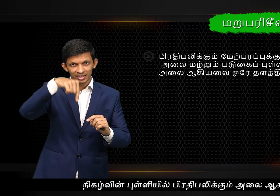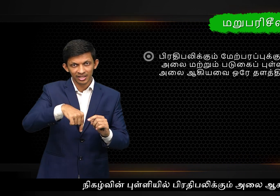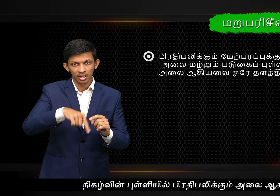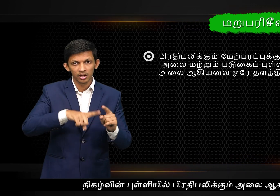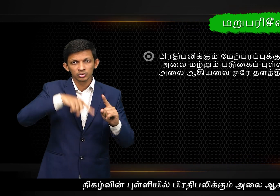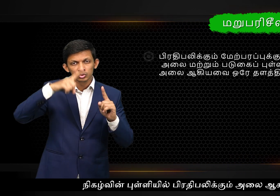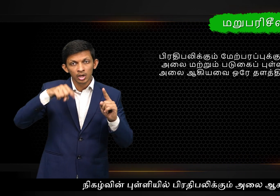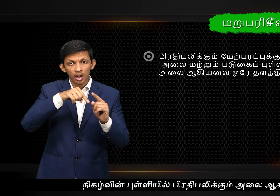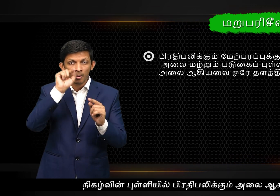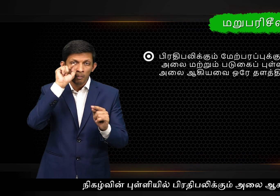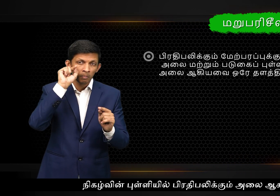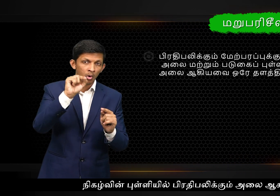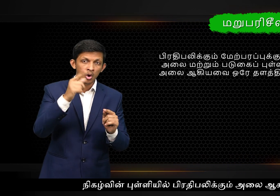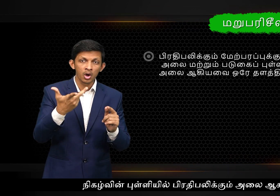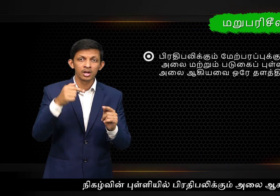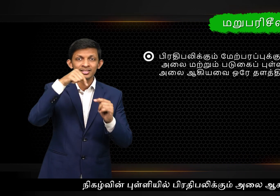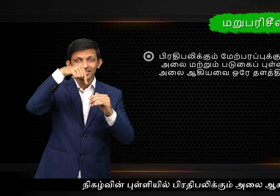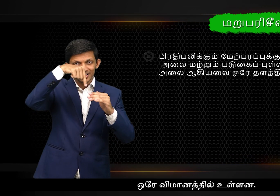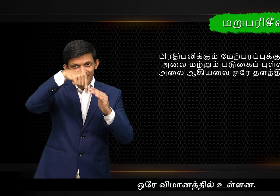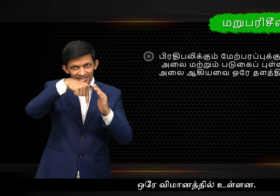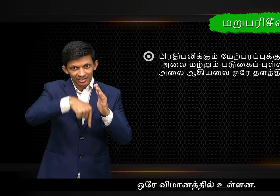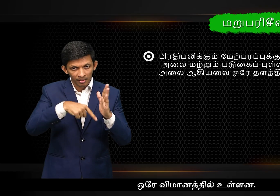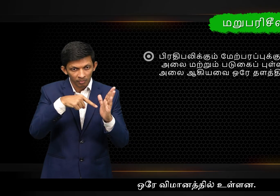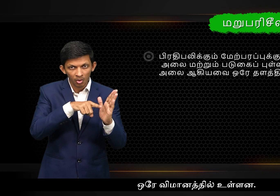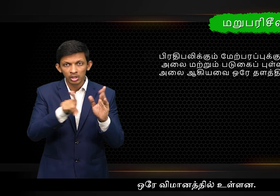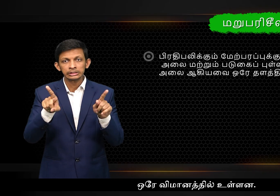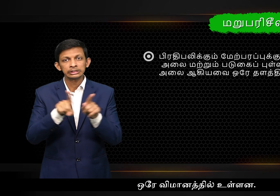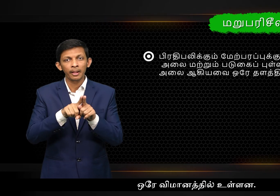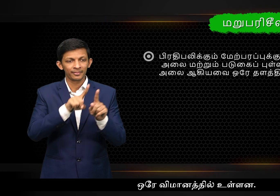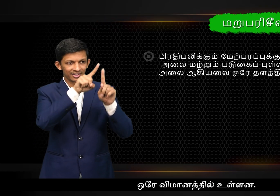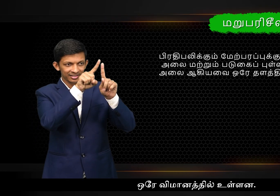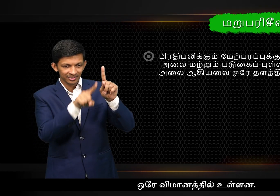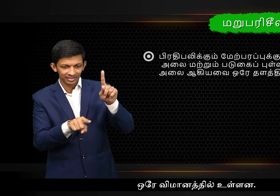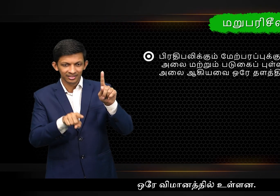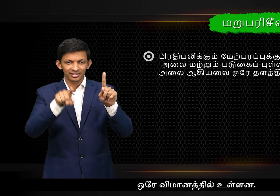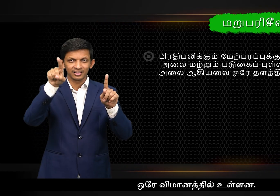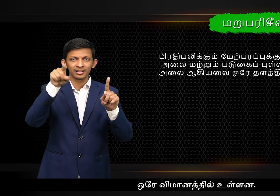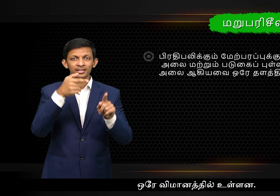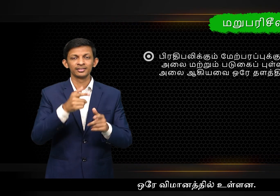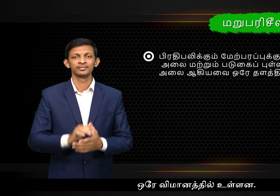நிகழ்வின் புள்ளியில் பிரதிபலிக்கும் அலை ஆகியவை ஒரே விமானத்தில் உள்ளன.